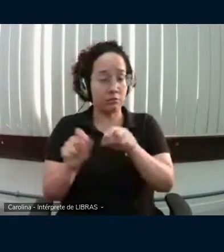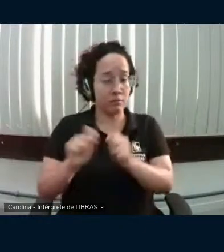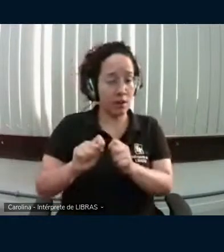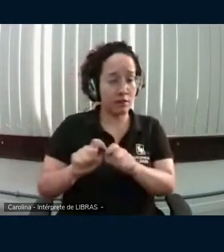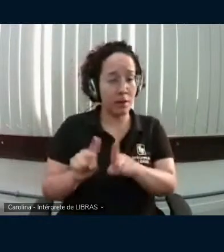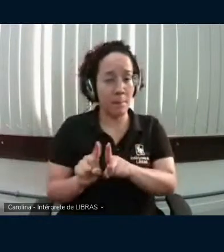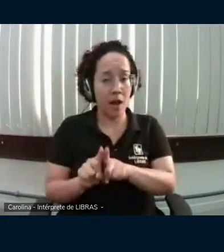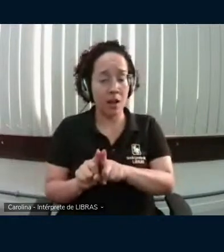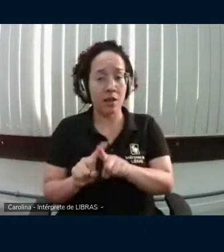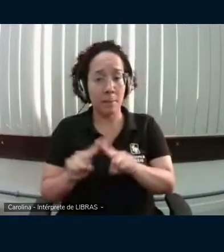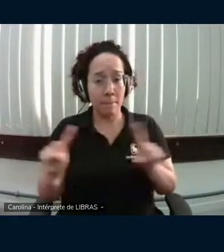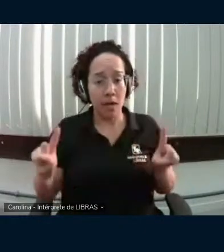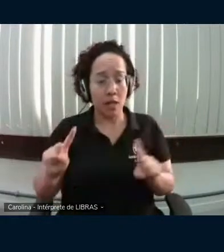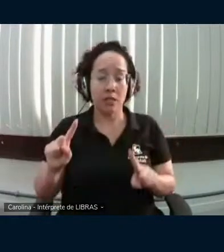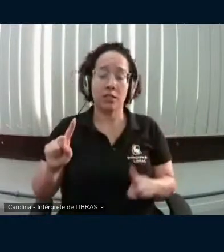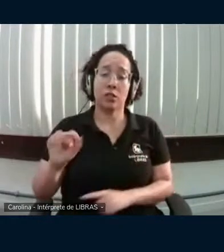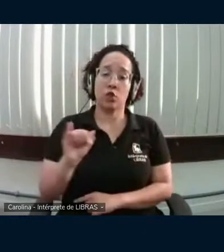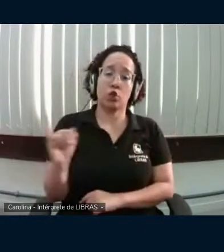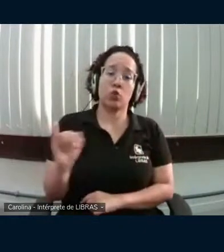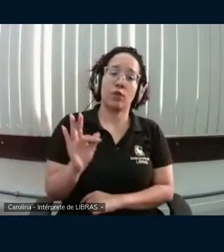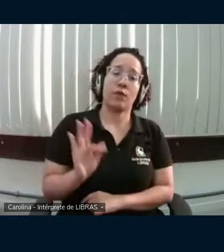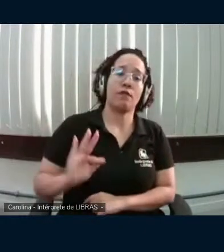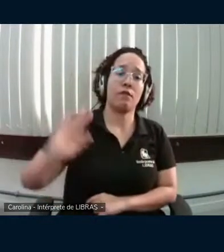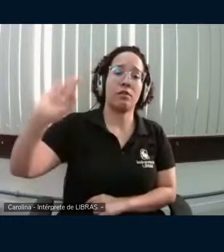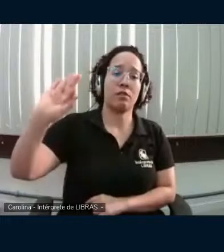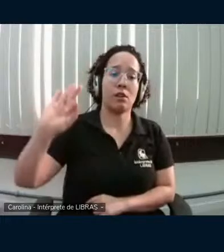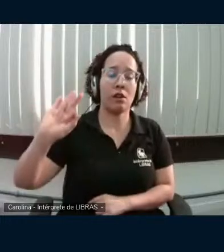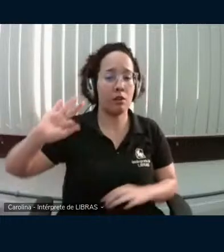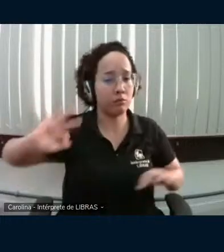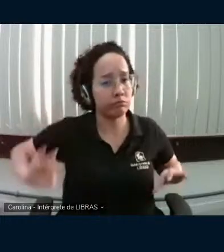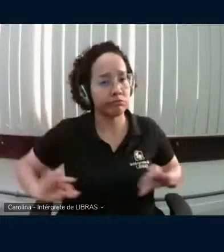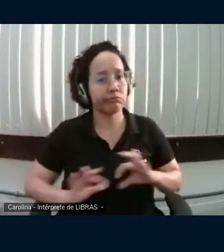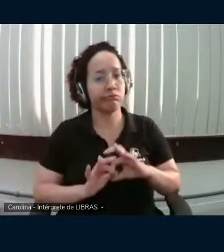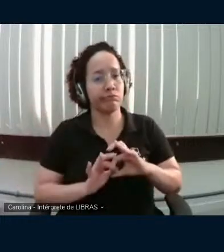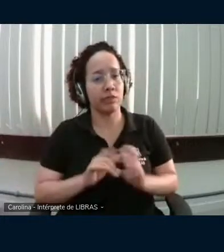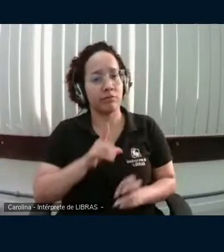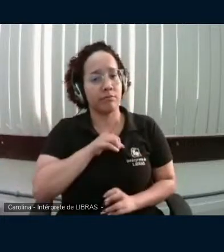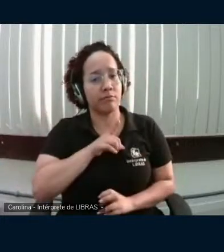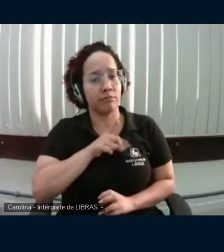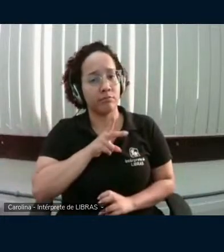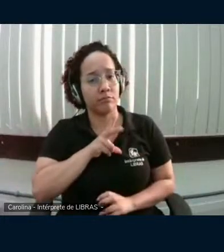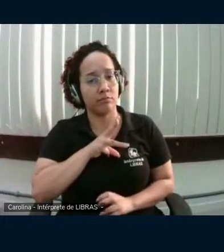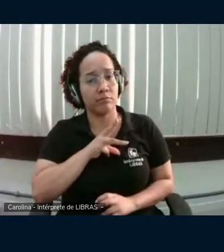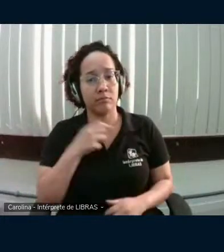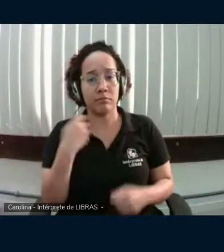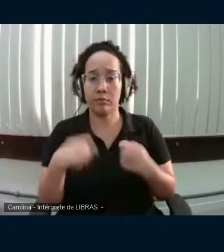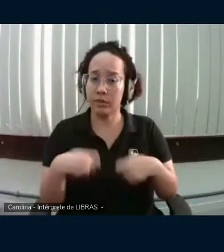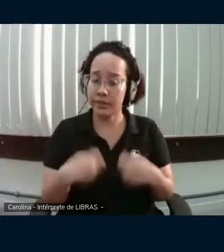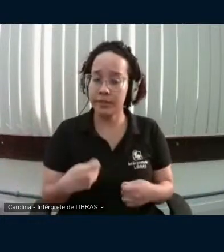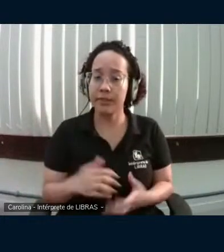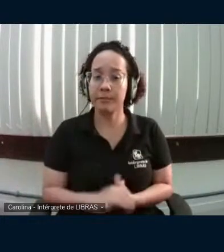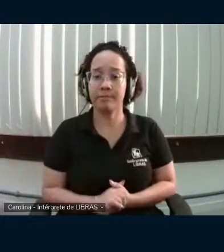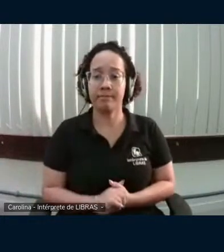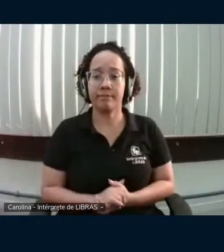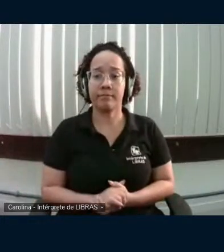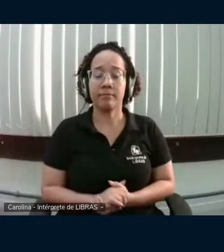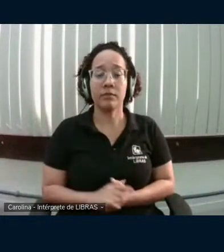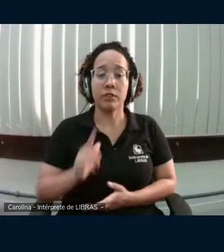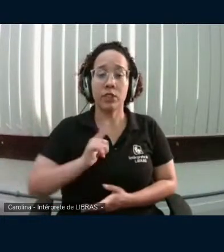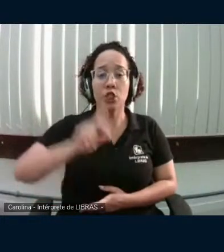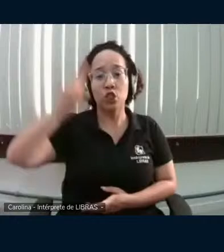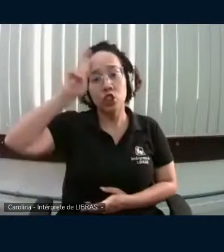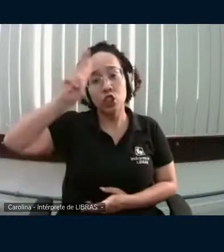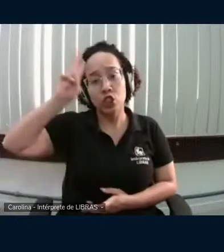integrado. Então, na medida em que o Prof. EPT permite esse tempo de se debruçar, né, sobre a história da